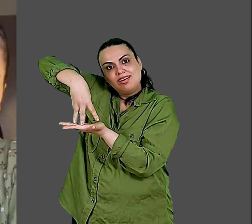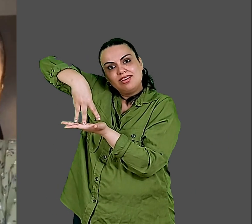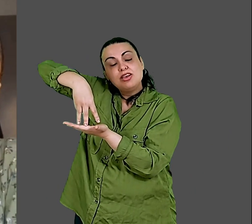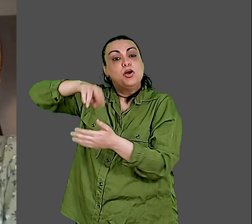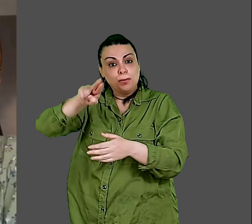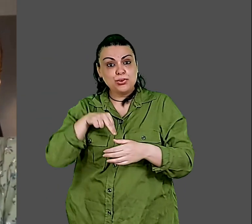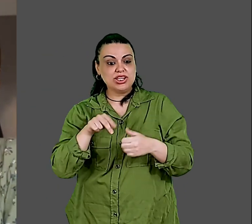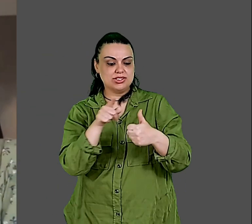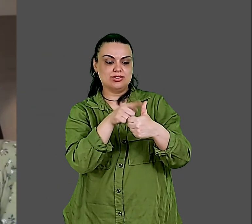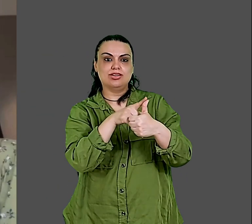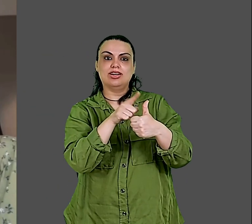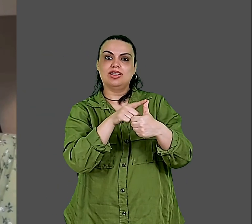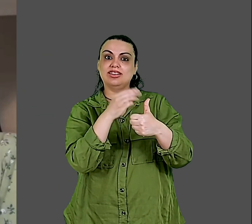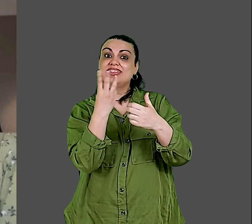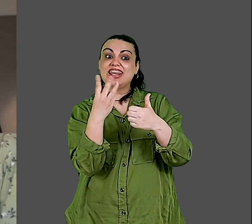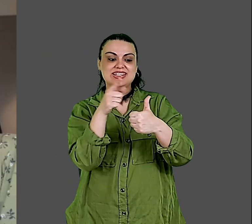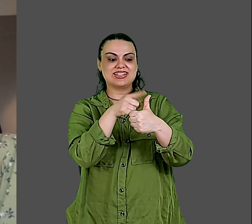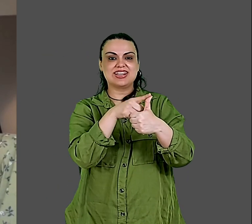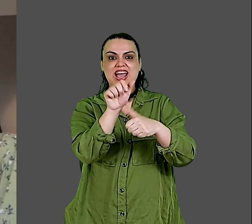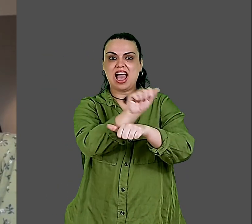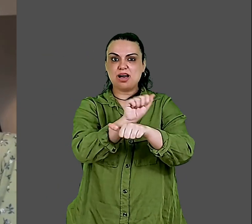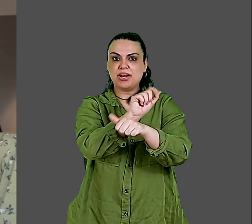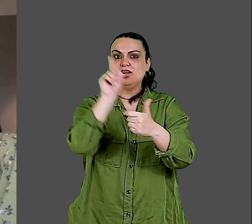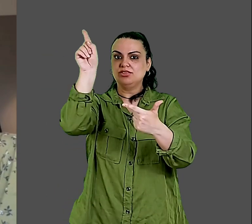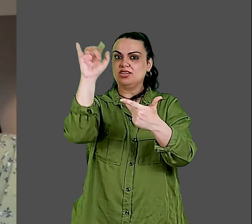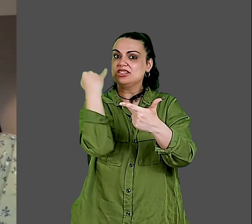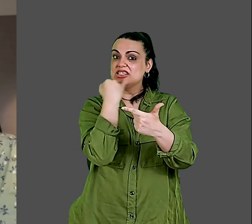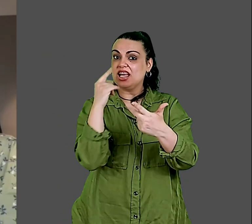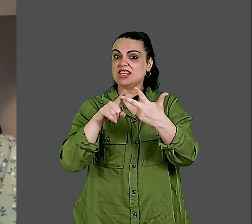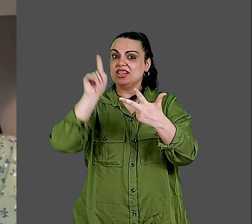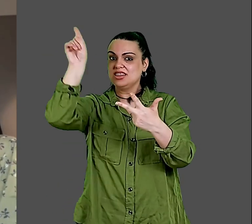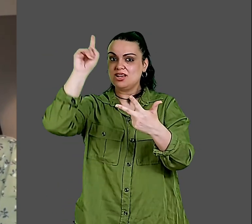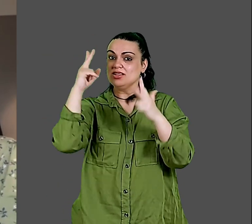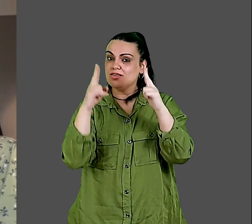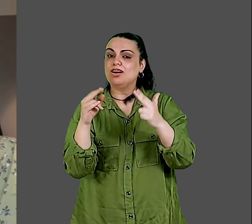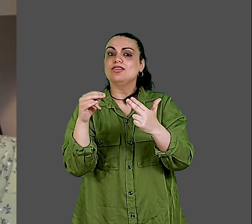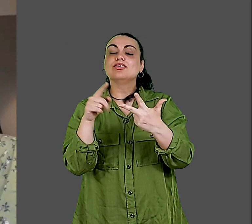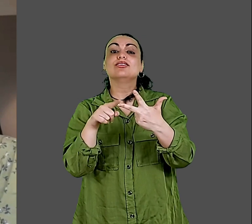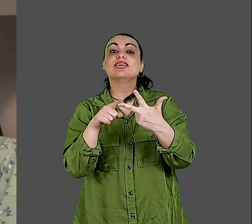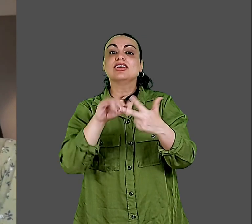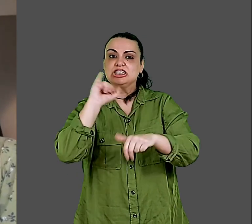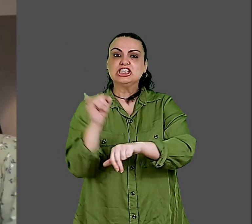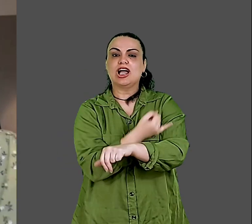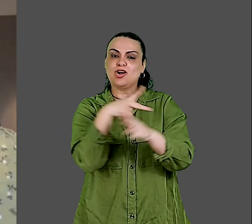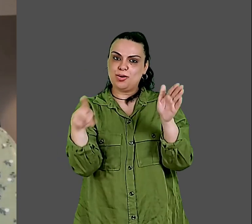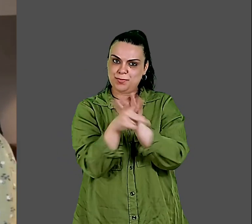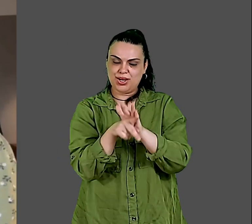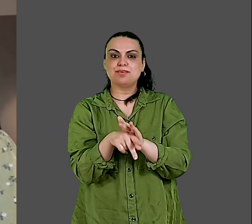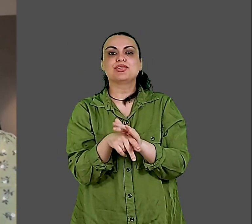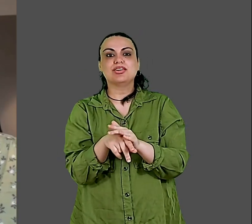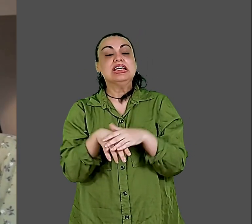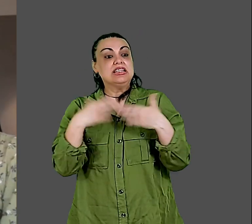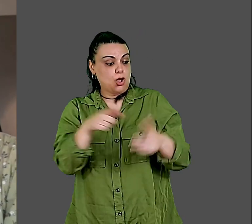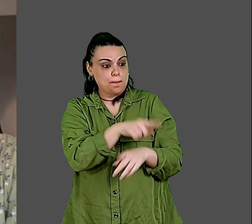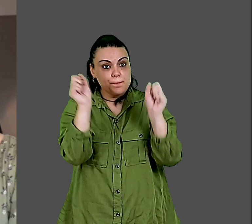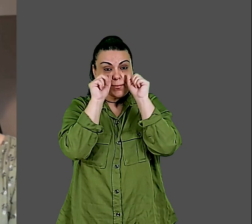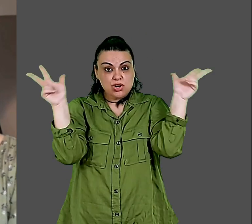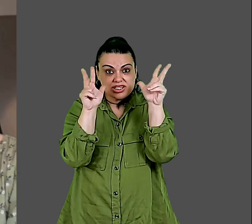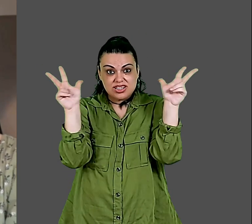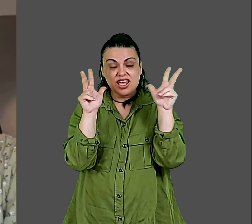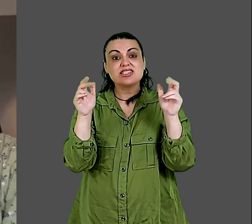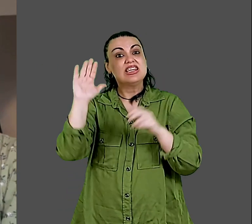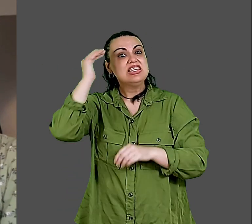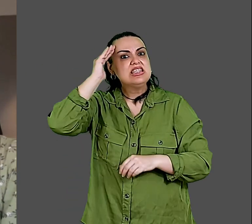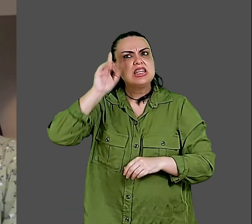de Isaac e de Jacó. Para que a autoridade dele seja reconhecida, primeiro em Moisés, e para que Moisés seja enviado entendendo que ele tem